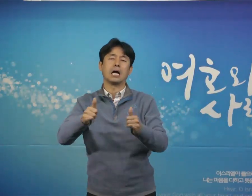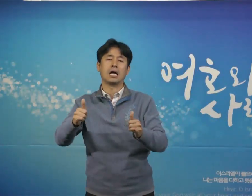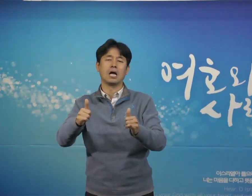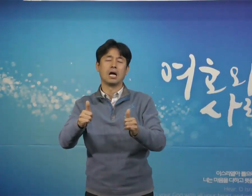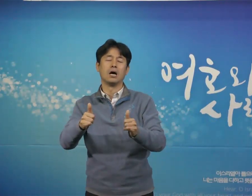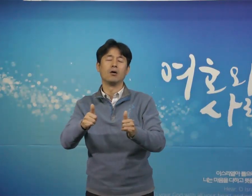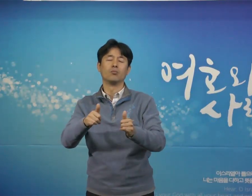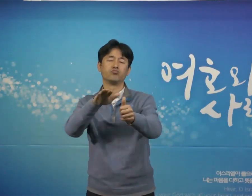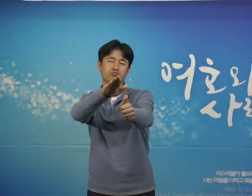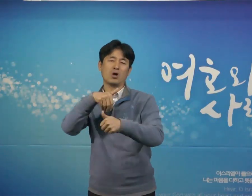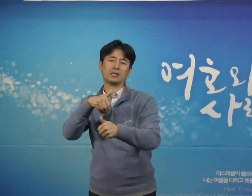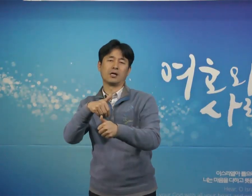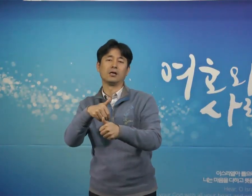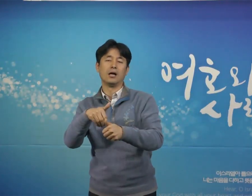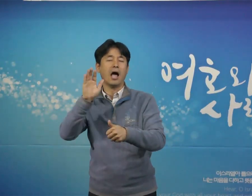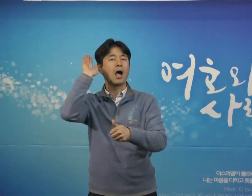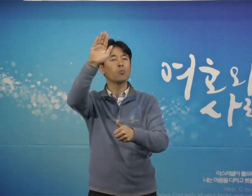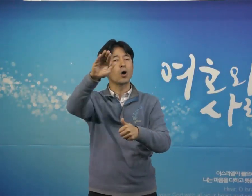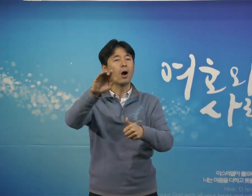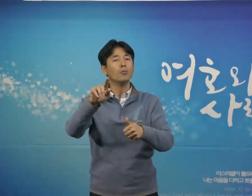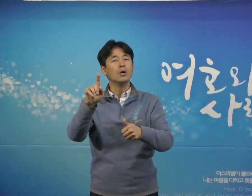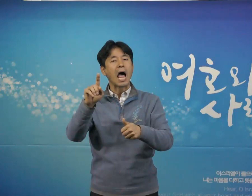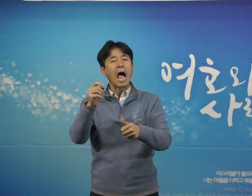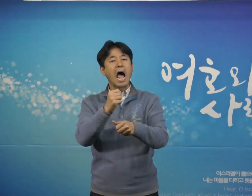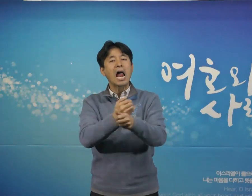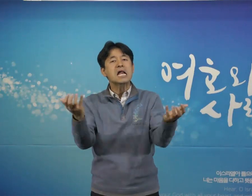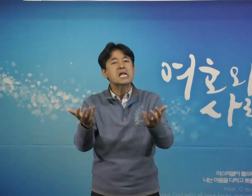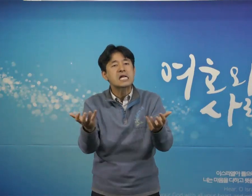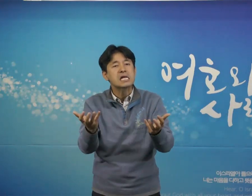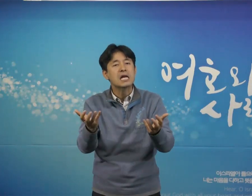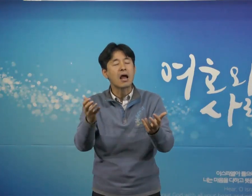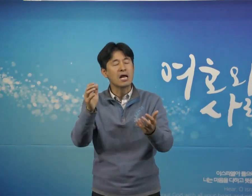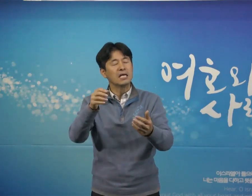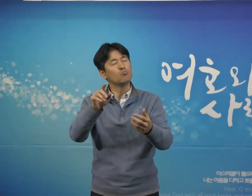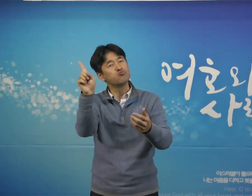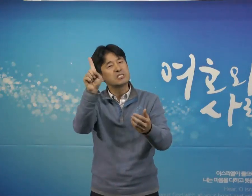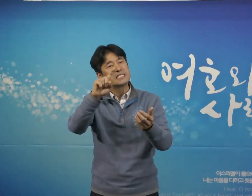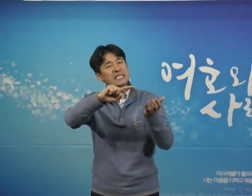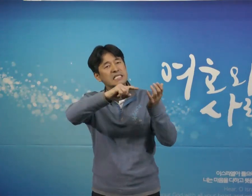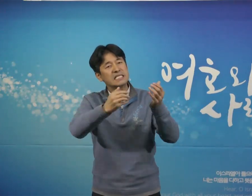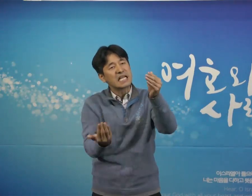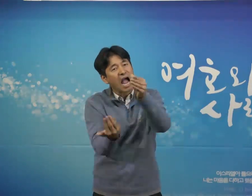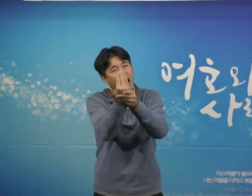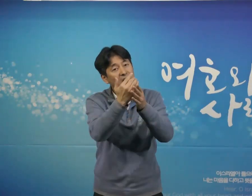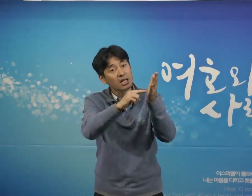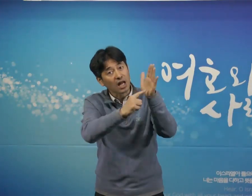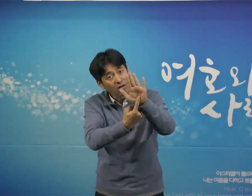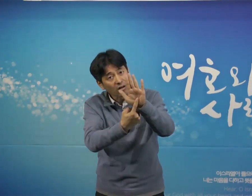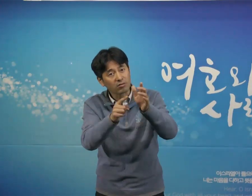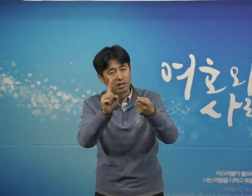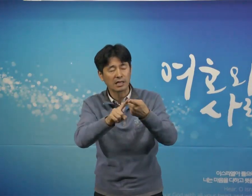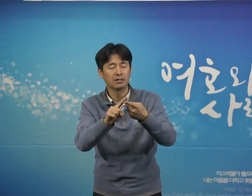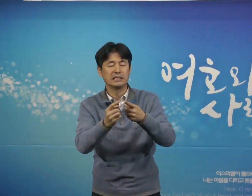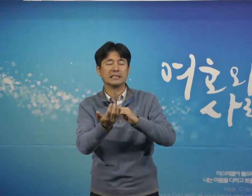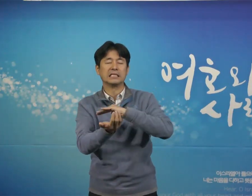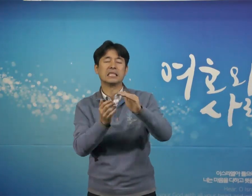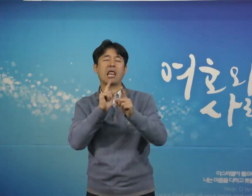70년 동안 선지자들을 부르시고 앞으로 그들이 해야 할 일, 하나님께서 그들에게